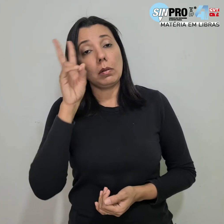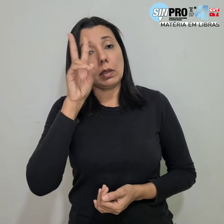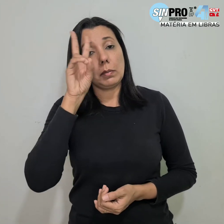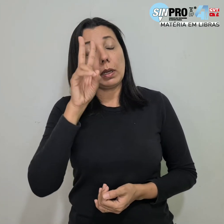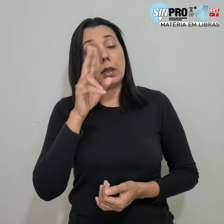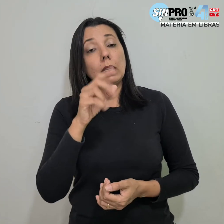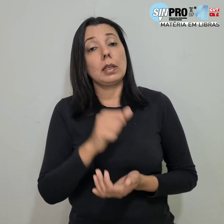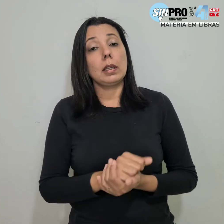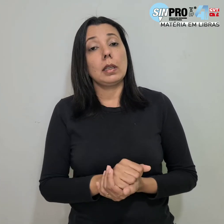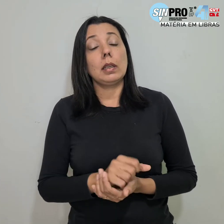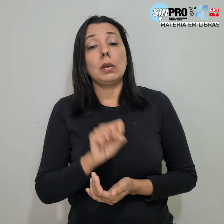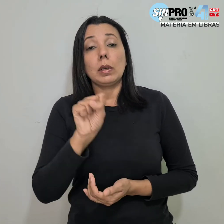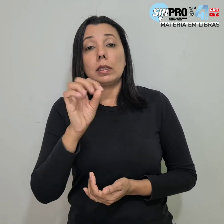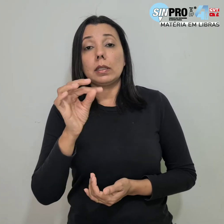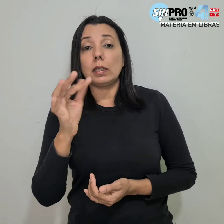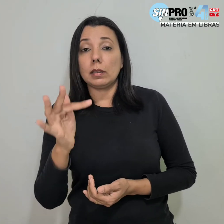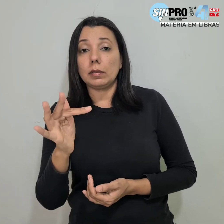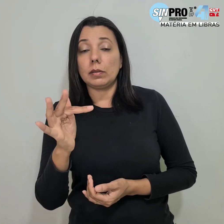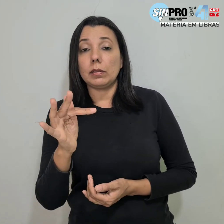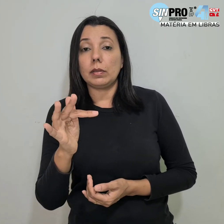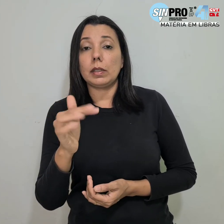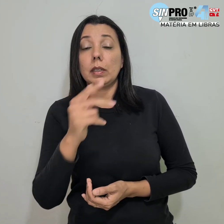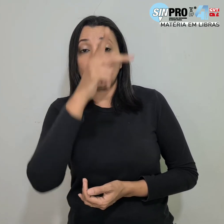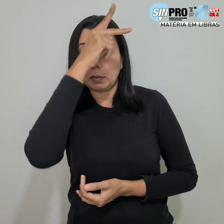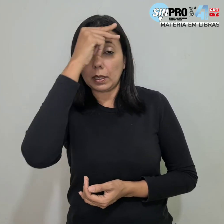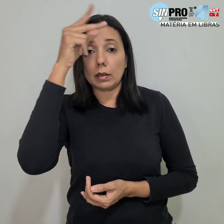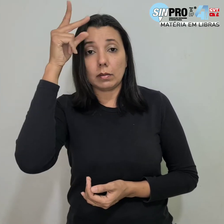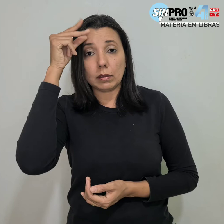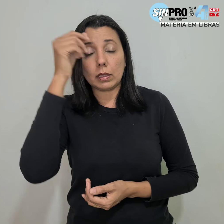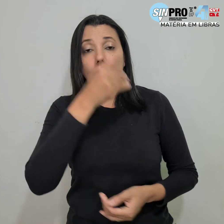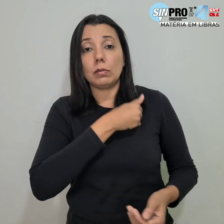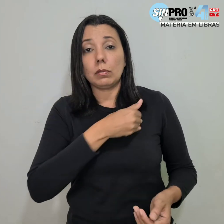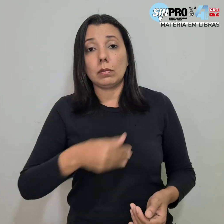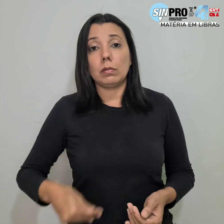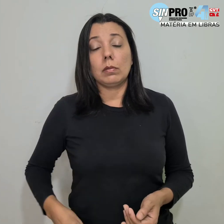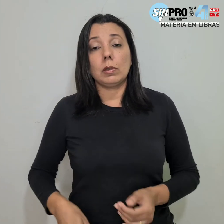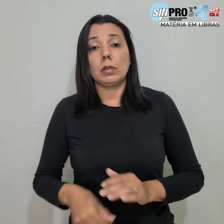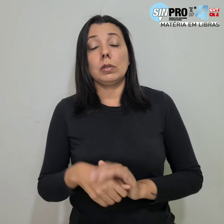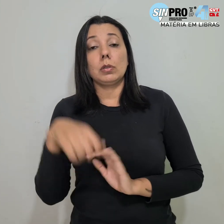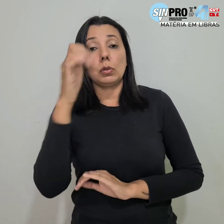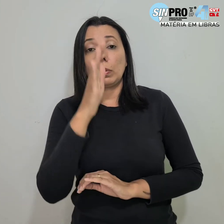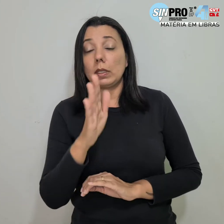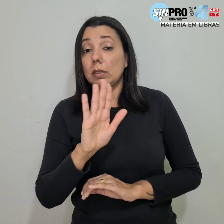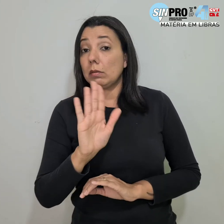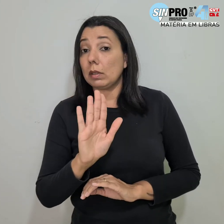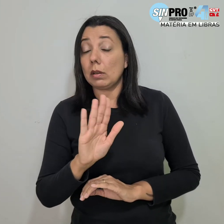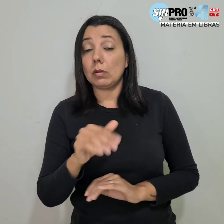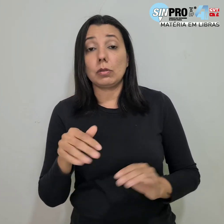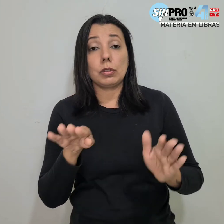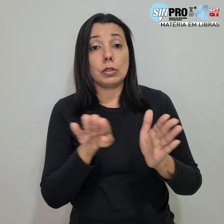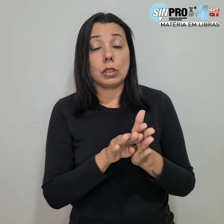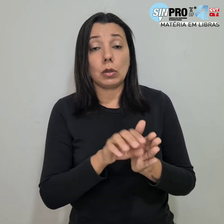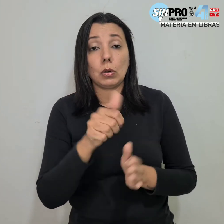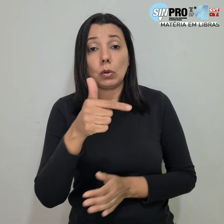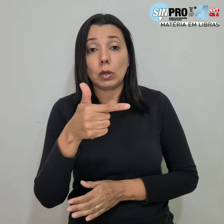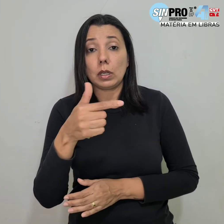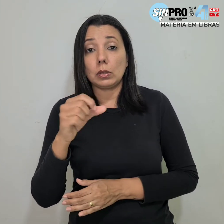que, graças ao STF, prefeitos e governadores, o Brasil ainda não chegou às 200